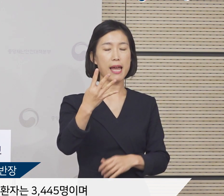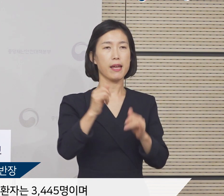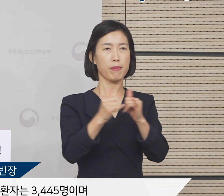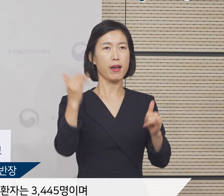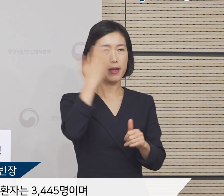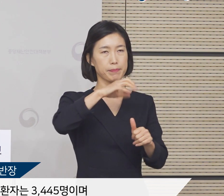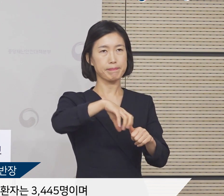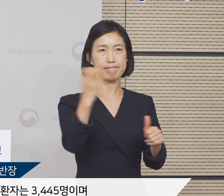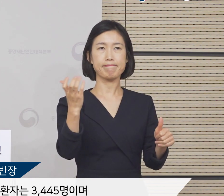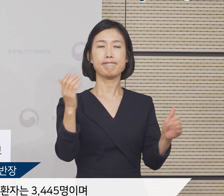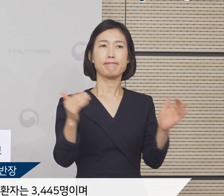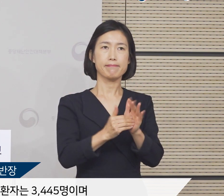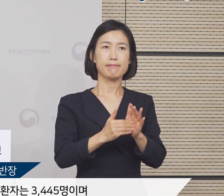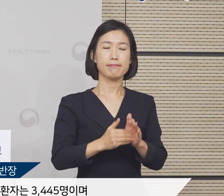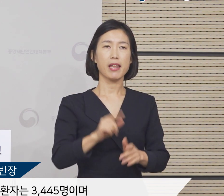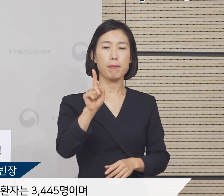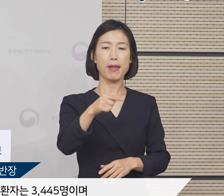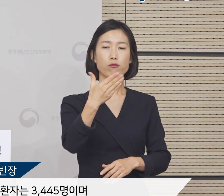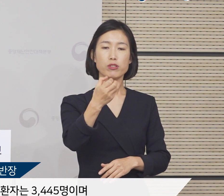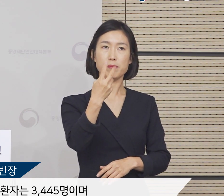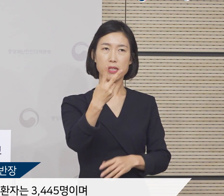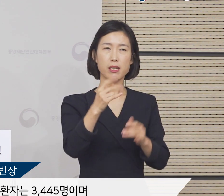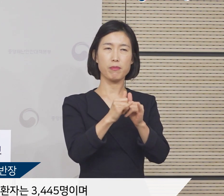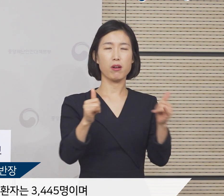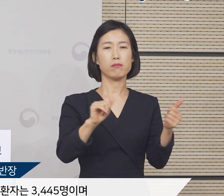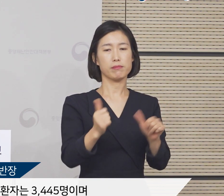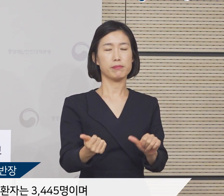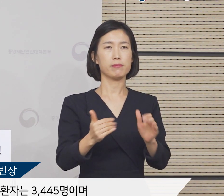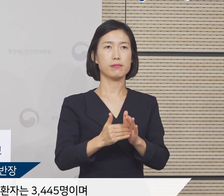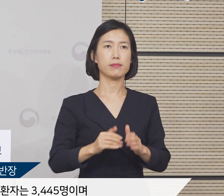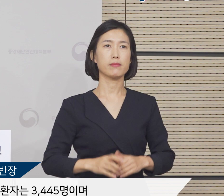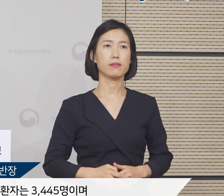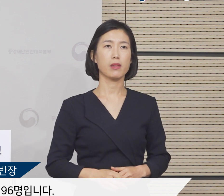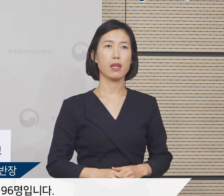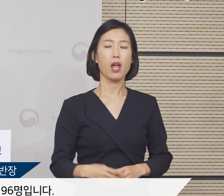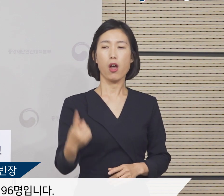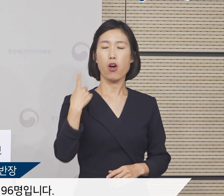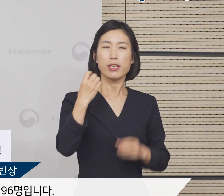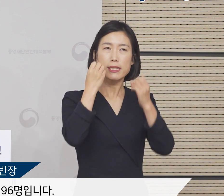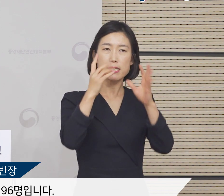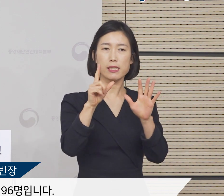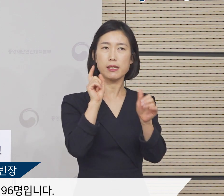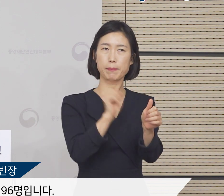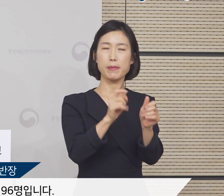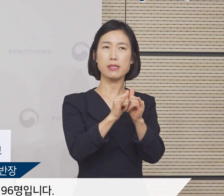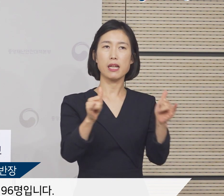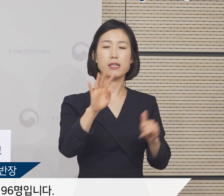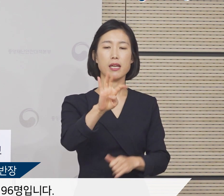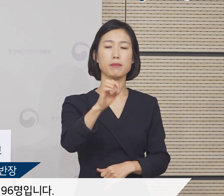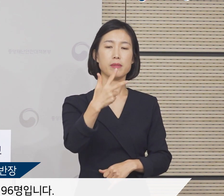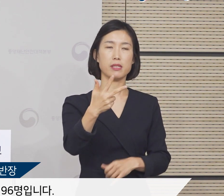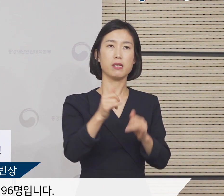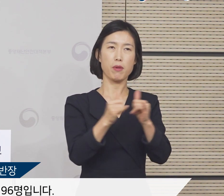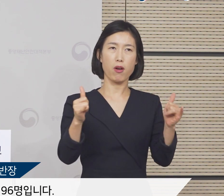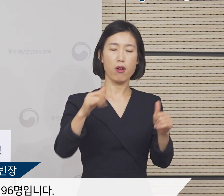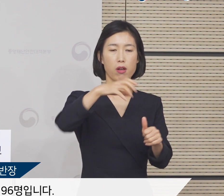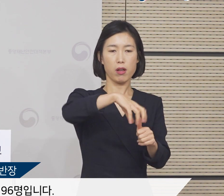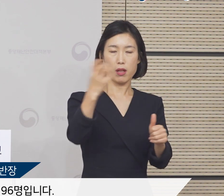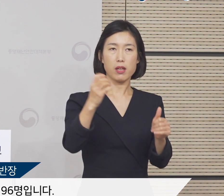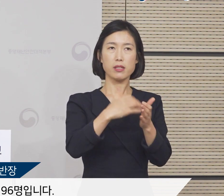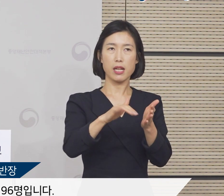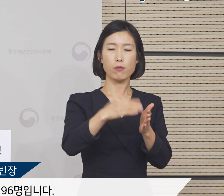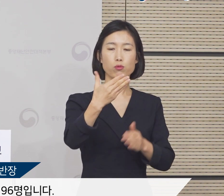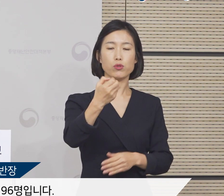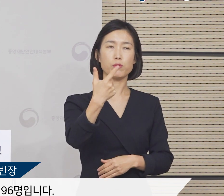6,694명이 완치되어 격리 해제되었고 192명이 사망하였습니다. 어제 신규 확진자는 47명이며 격리